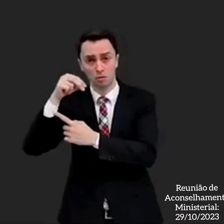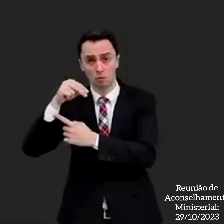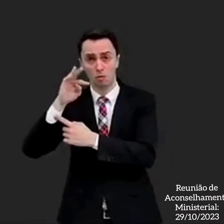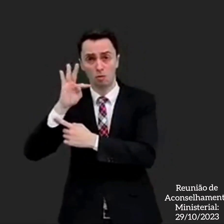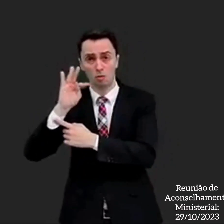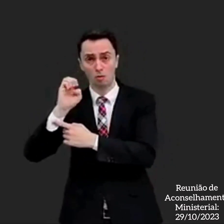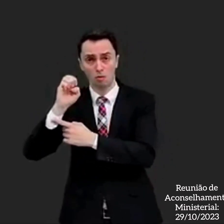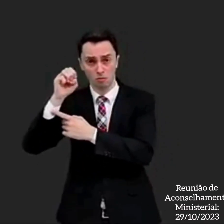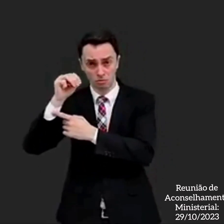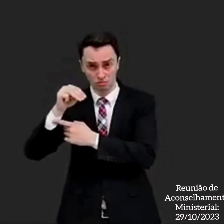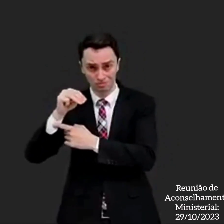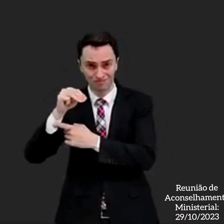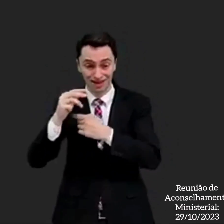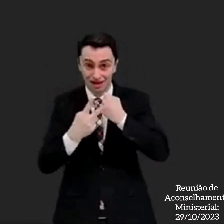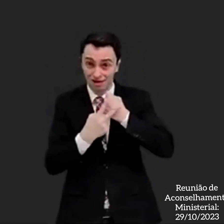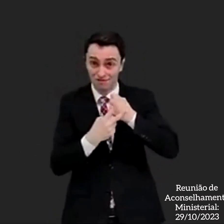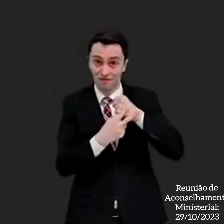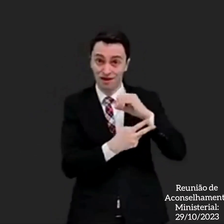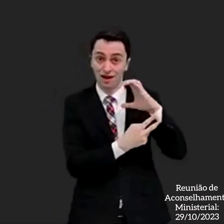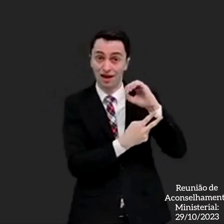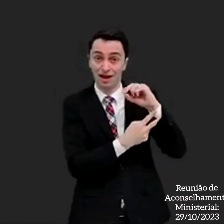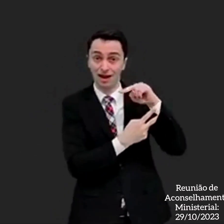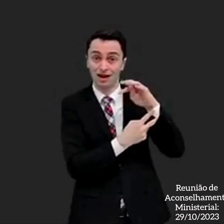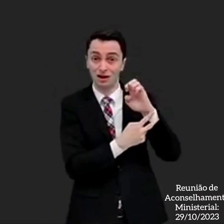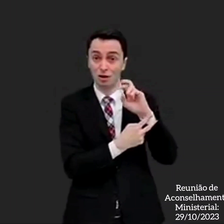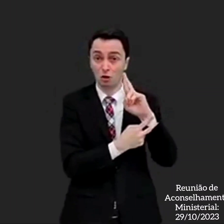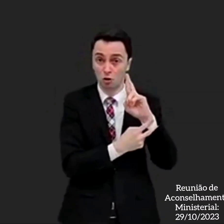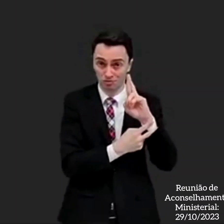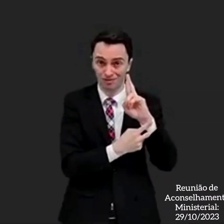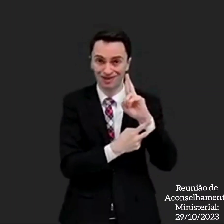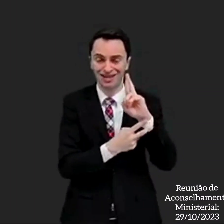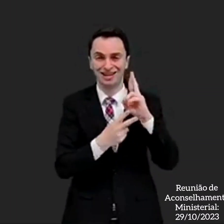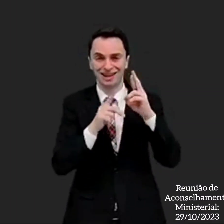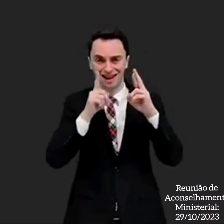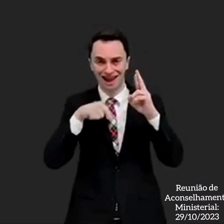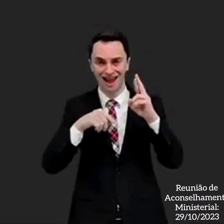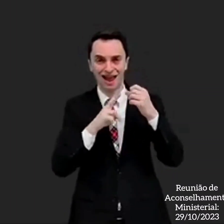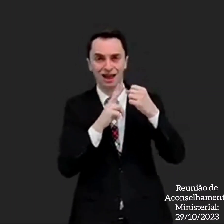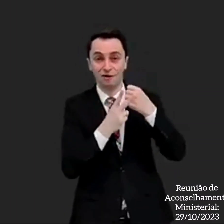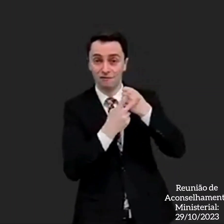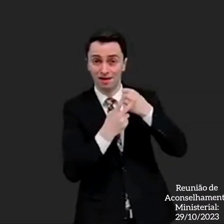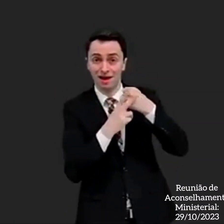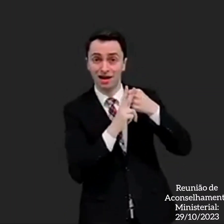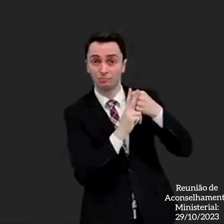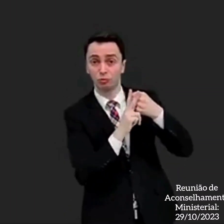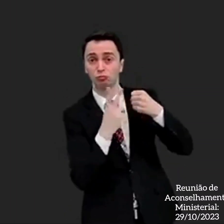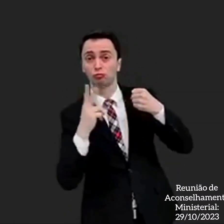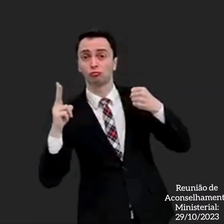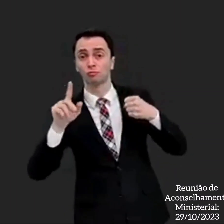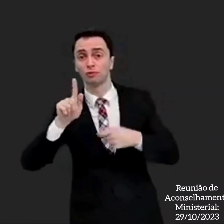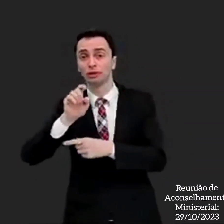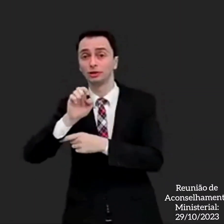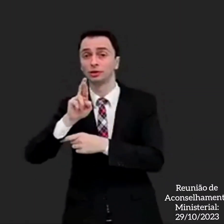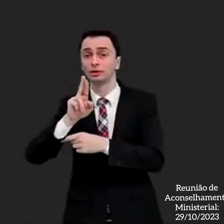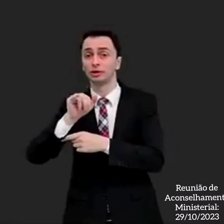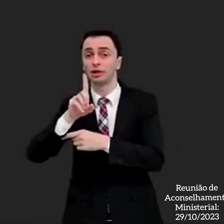conter na terceira pessoa do singular, no presente do indicativo,